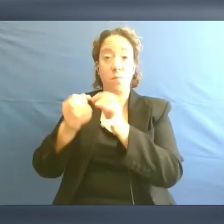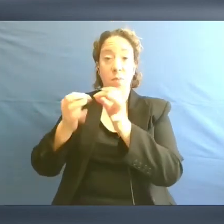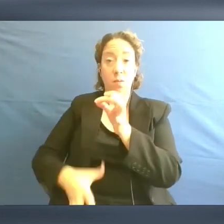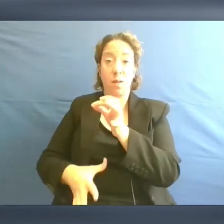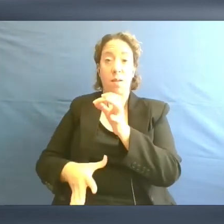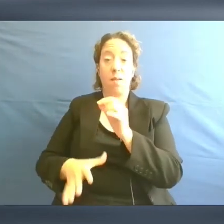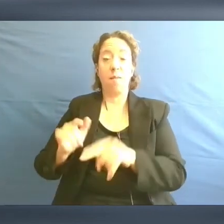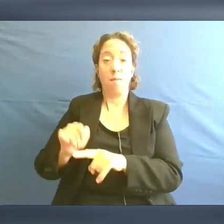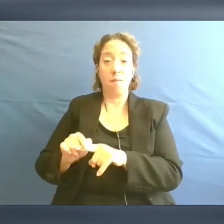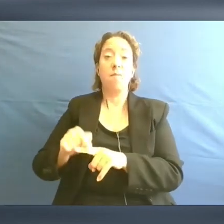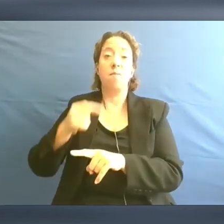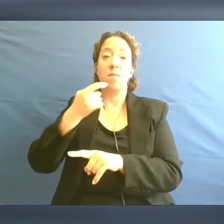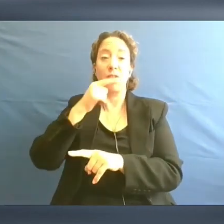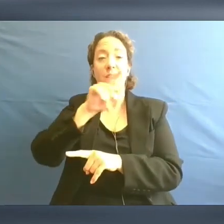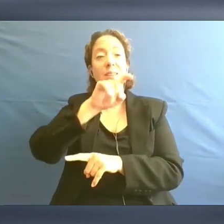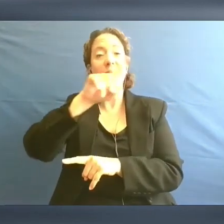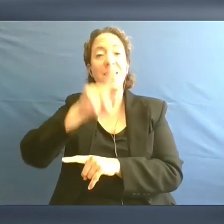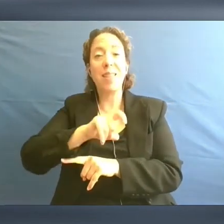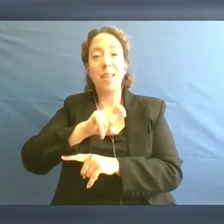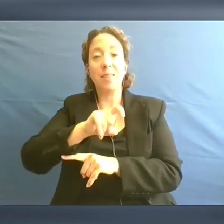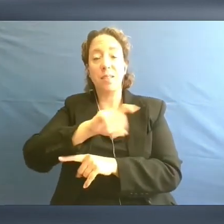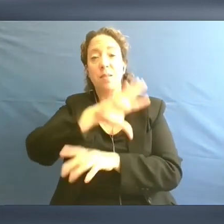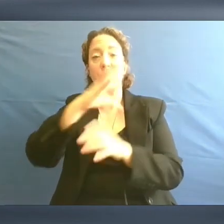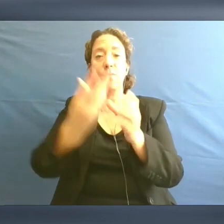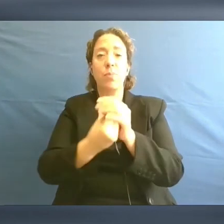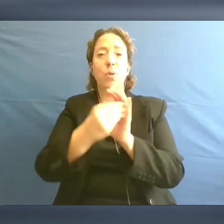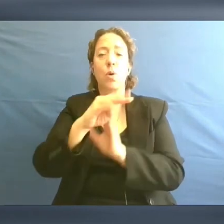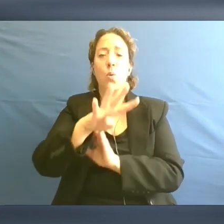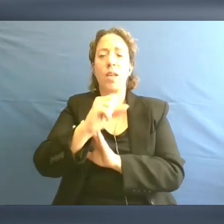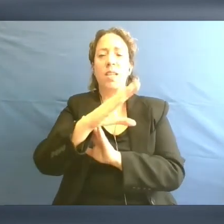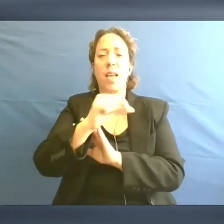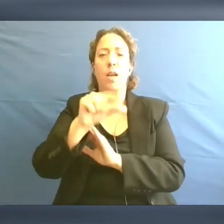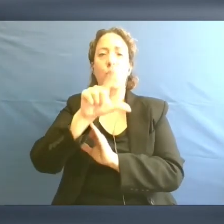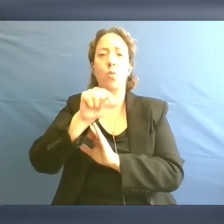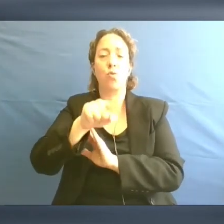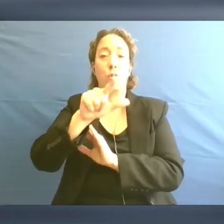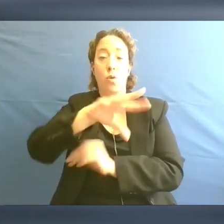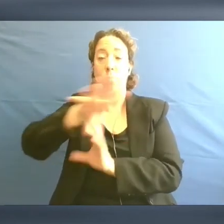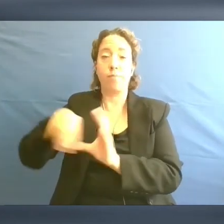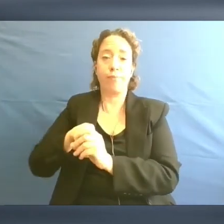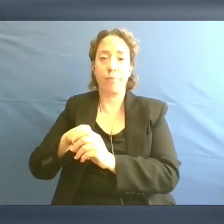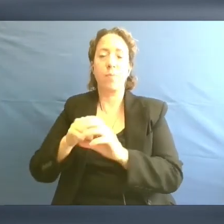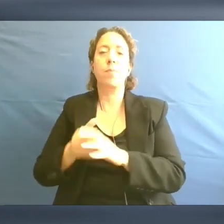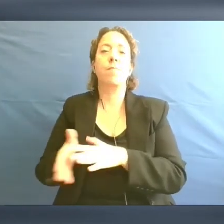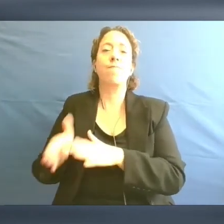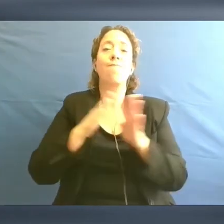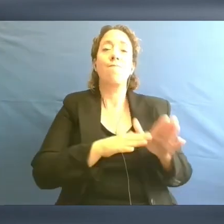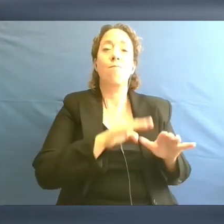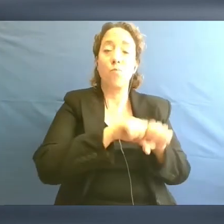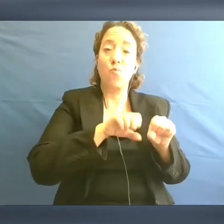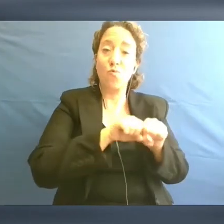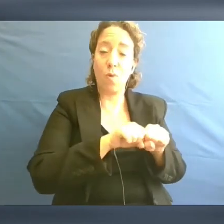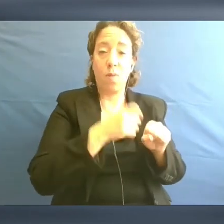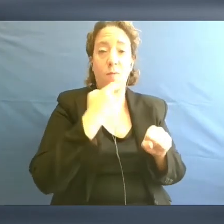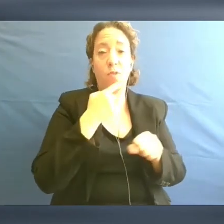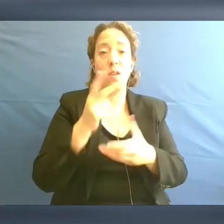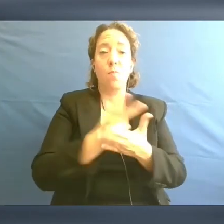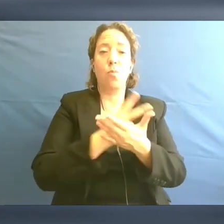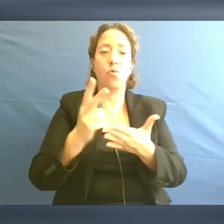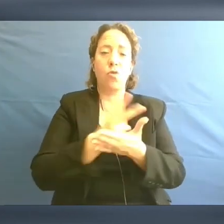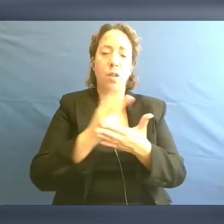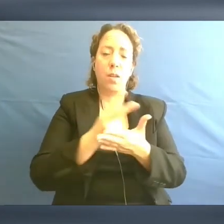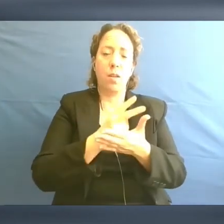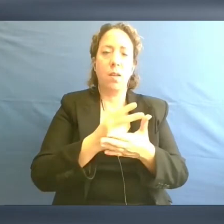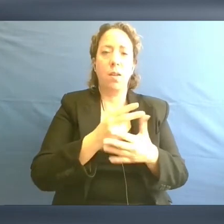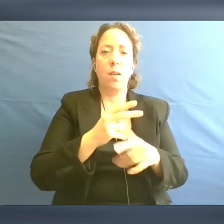conformité avec ces tests inclus dans WCAG 2.2. En tant que producteur, on a participé au projet YTool, donc qui est